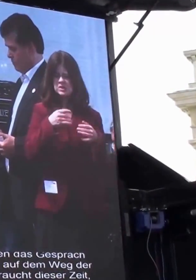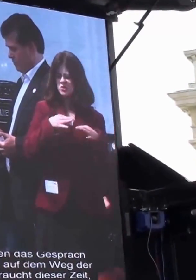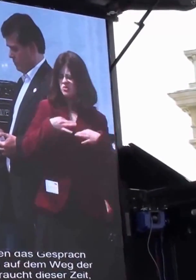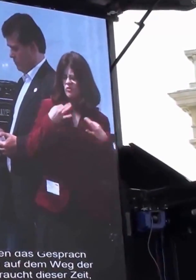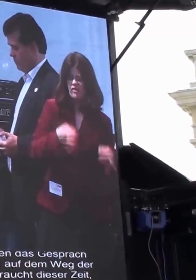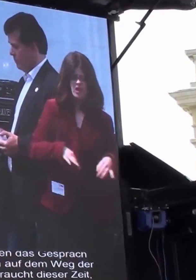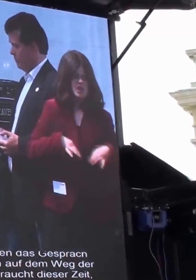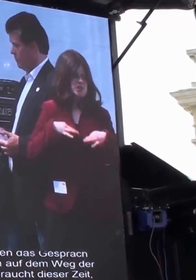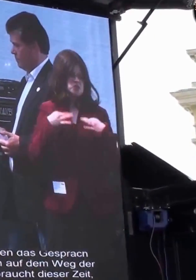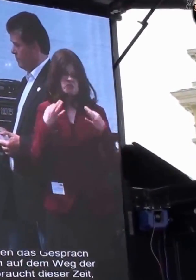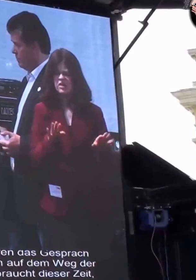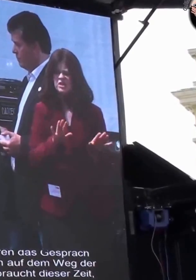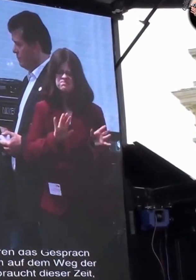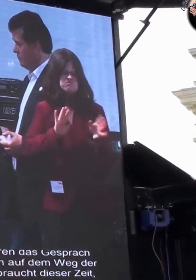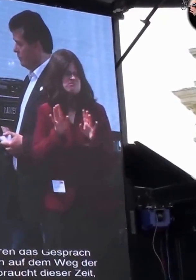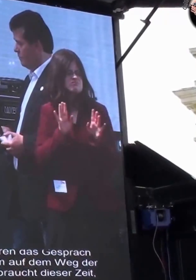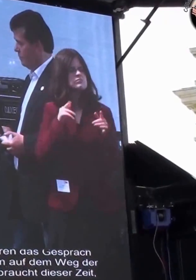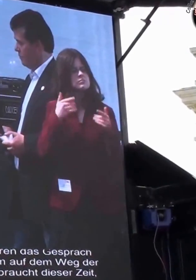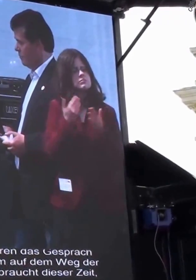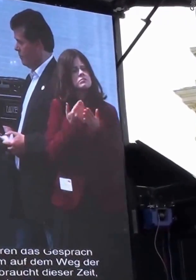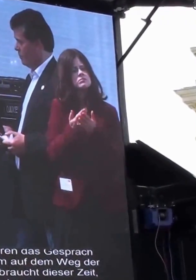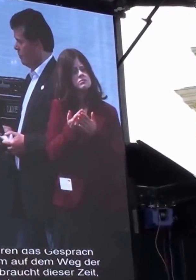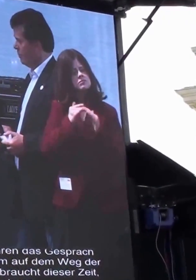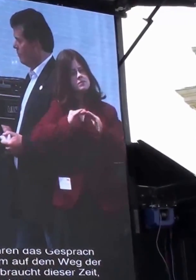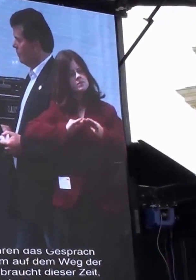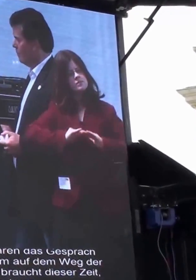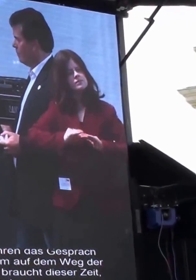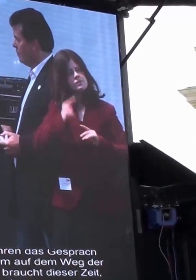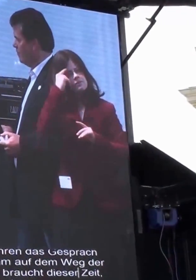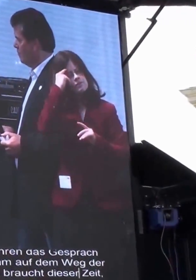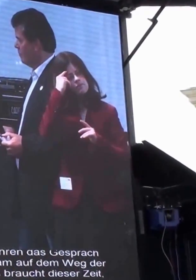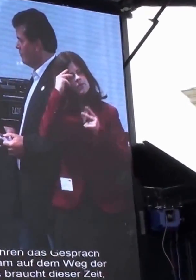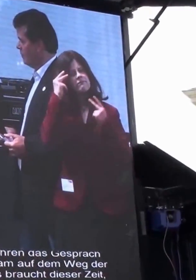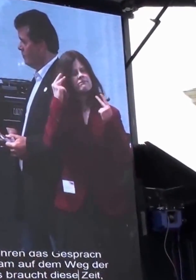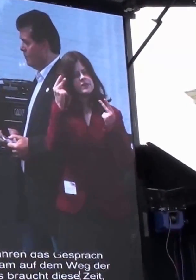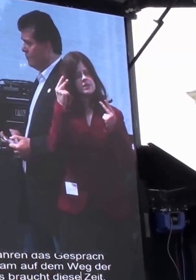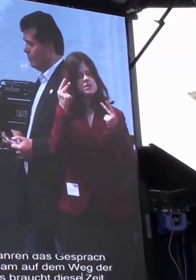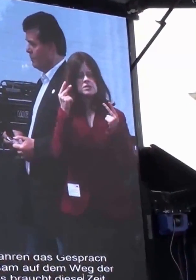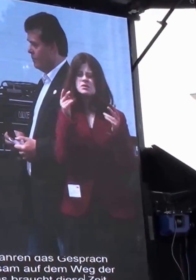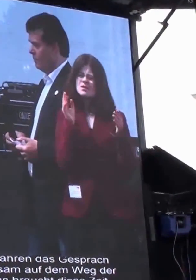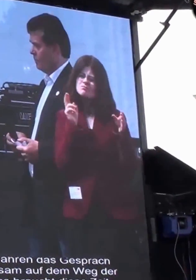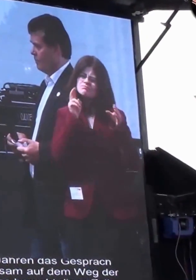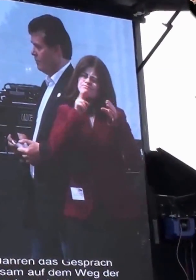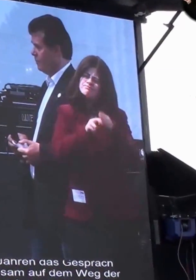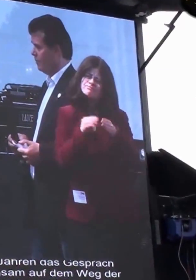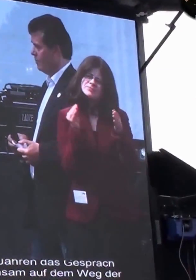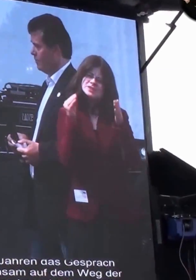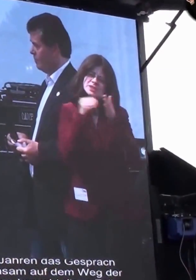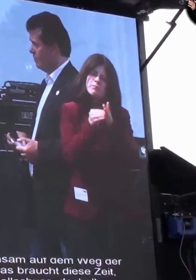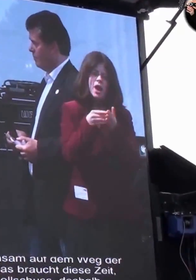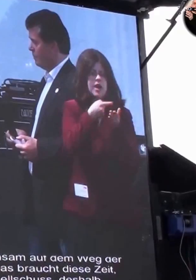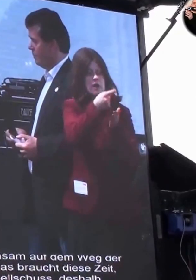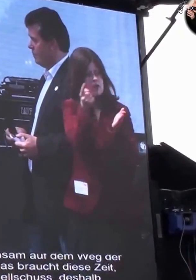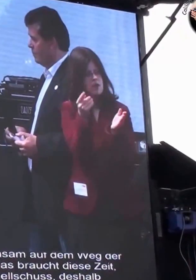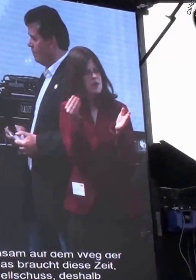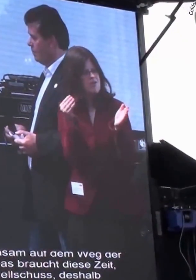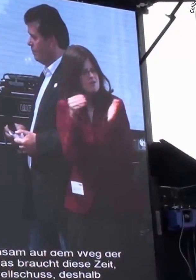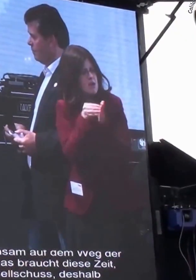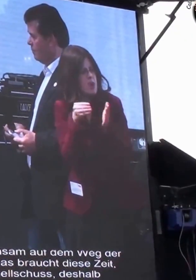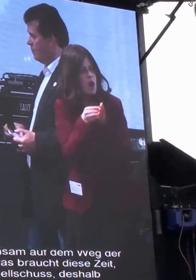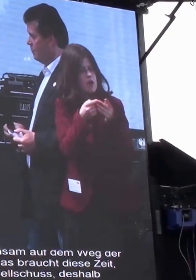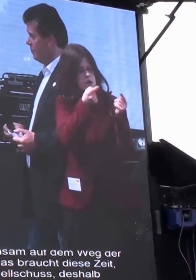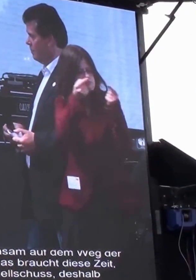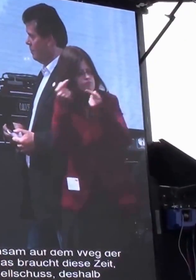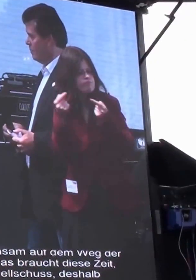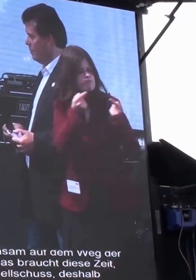Unzufriedenheit provoziert. Deshalb nehmen wir den Grundsatz ernst und sagen Beteiligung und Diskussion über die Vorschläge, die